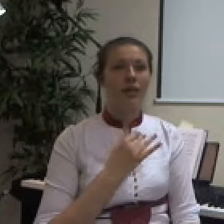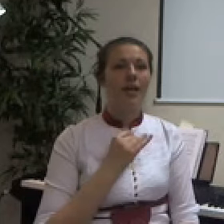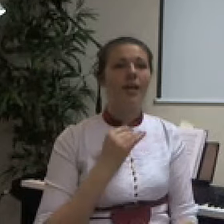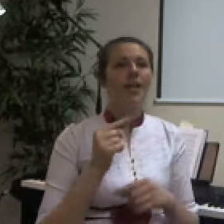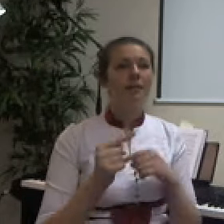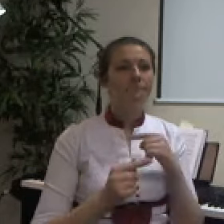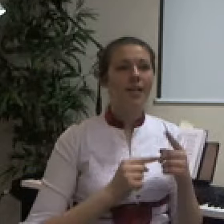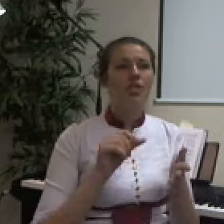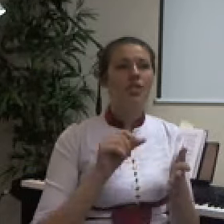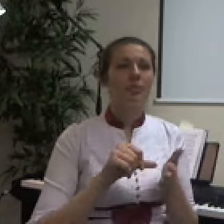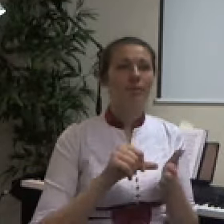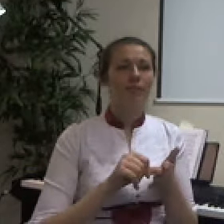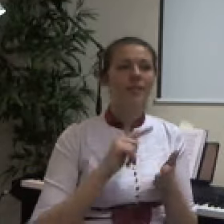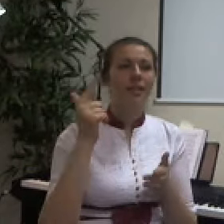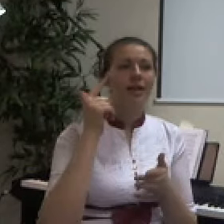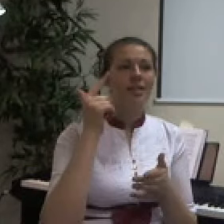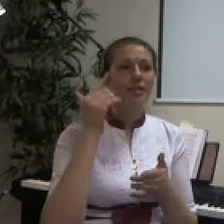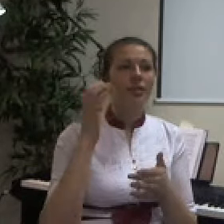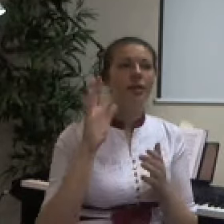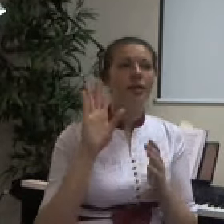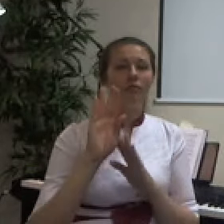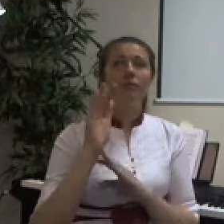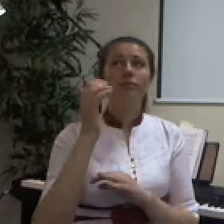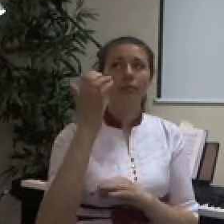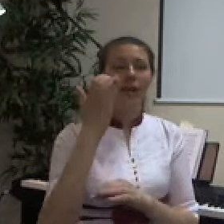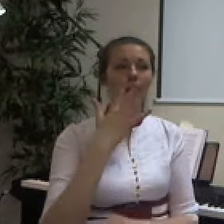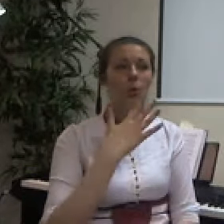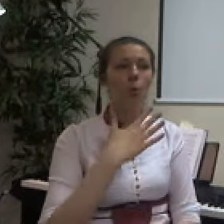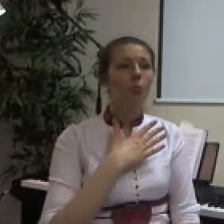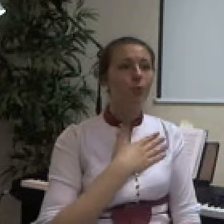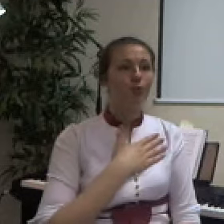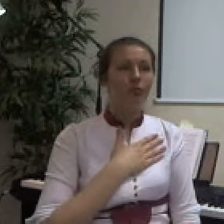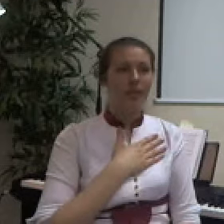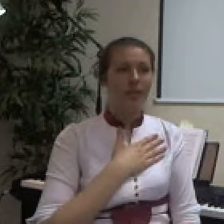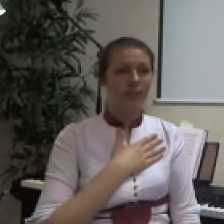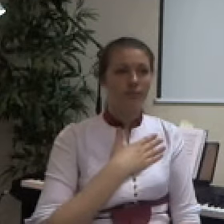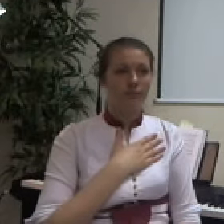вічно прибуває твоєї любові.